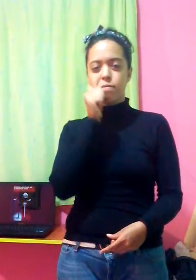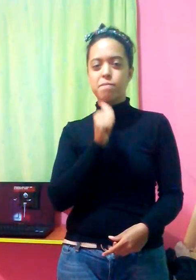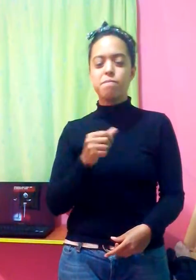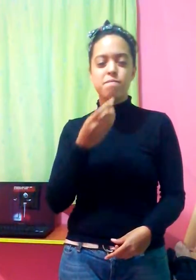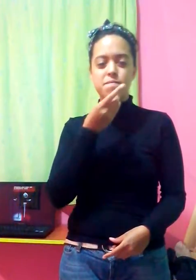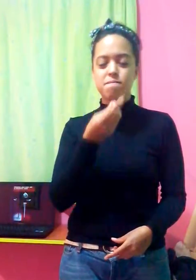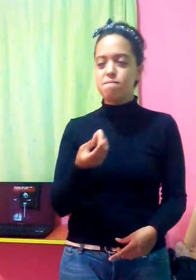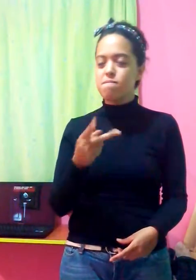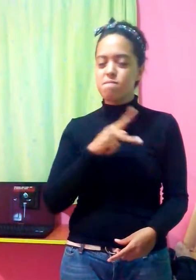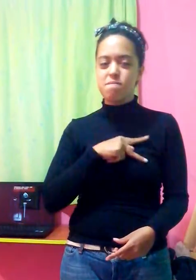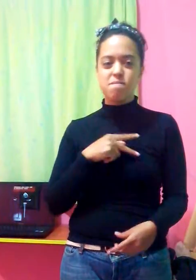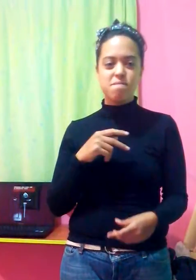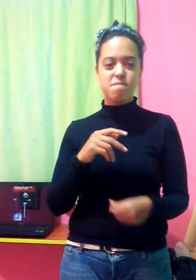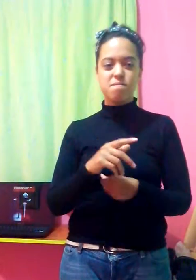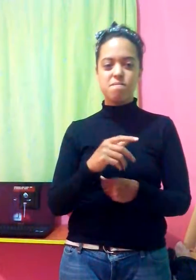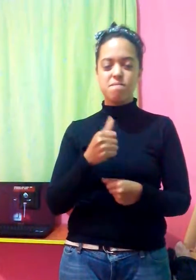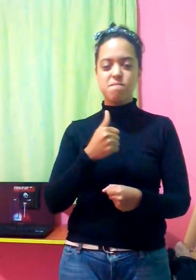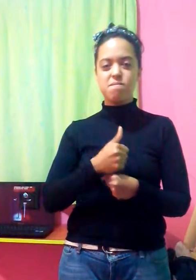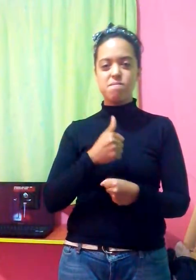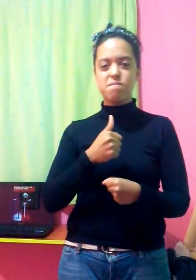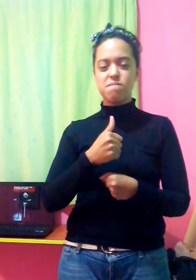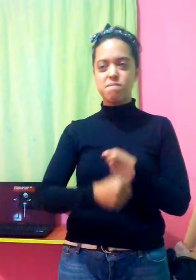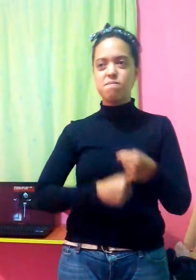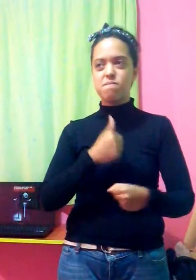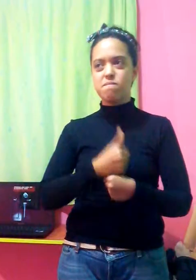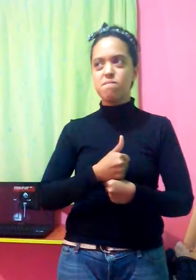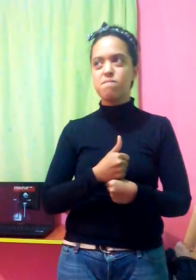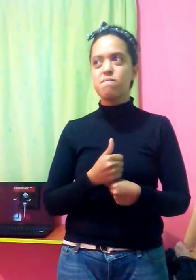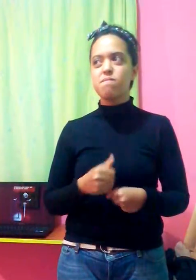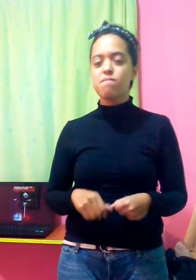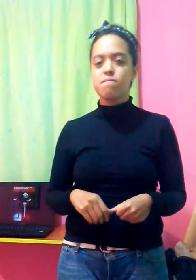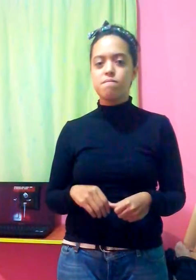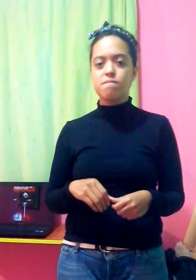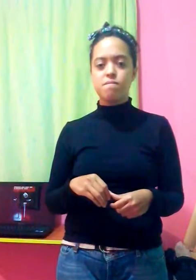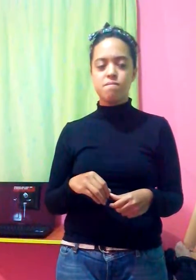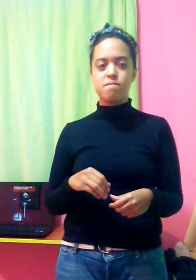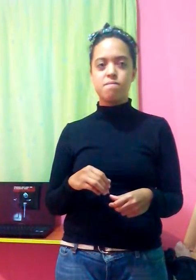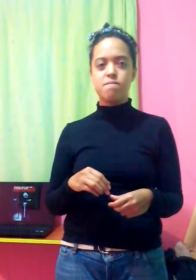traer a tu hombre así, así, a tus pies rendido? Astutas.